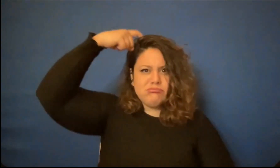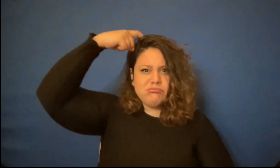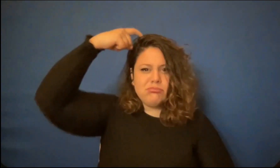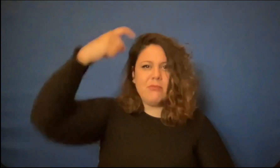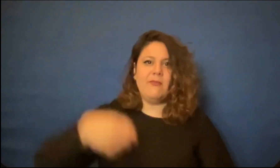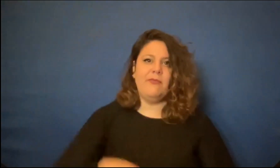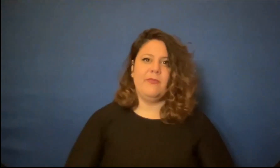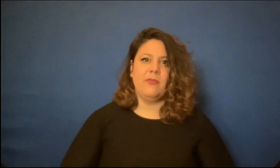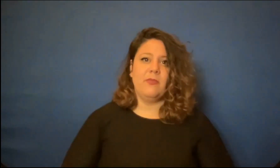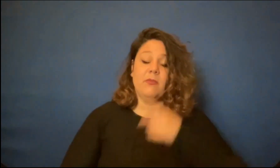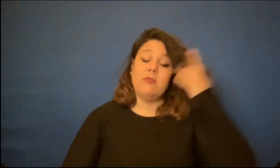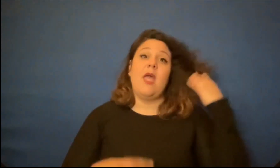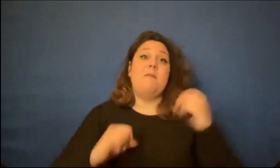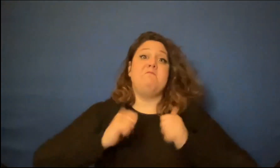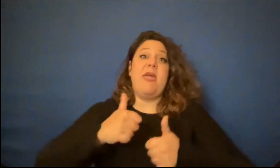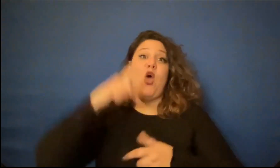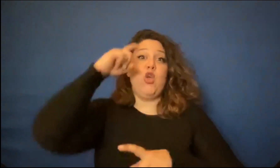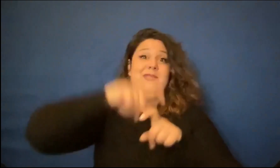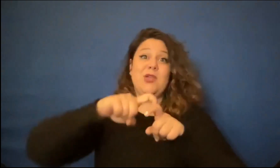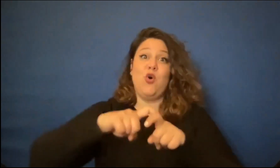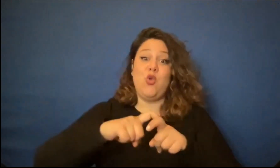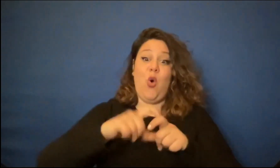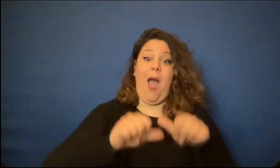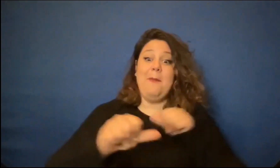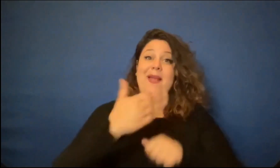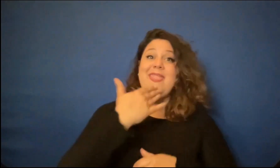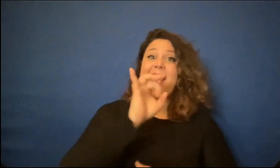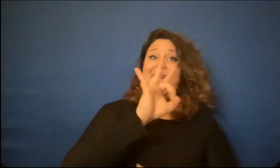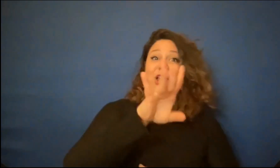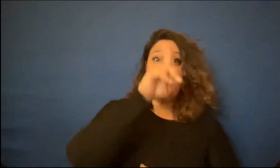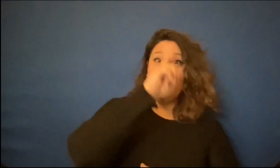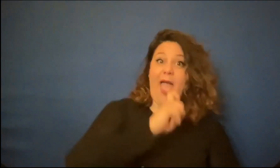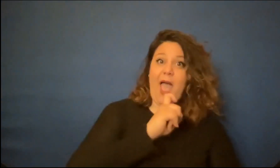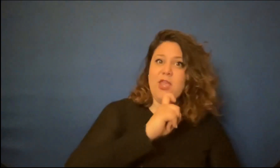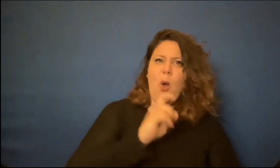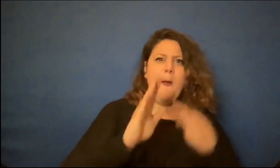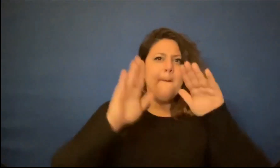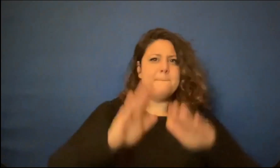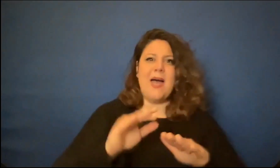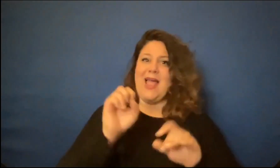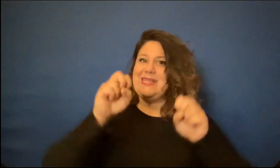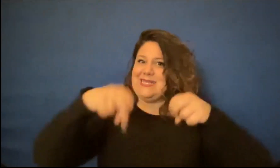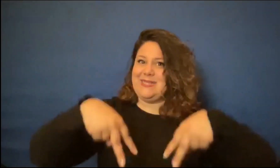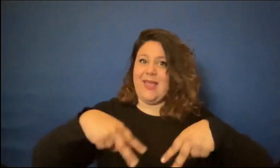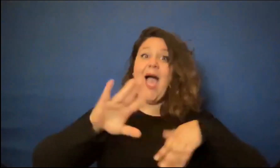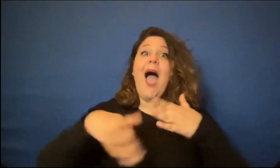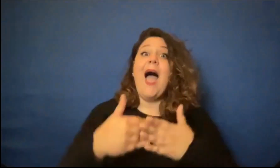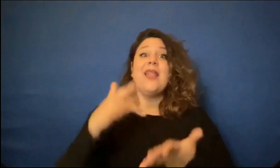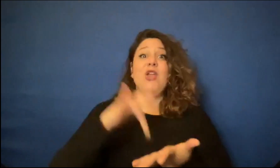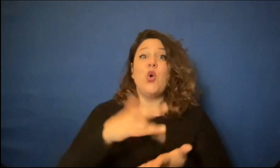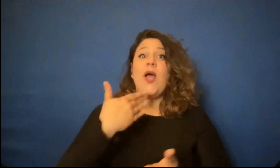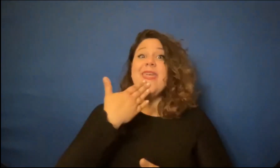psicólogo desde los 14 años, sin parar, hasta que ya un psiquiatra a los 16 años